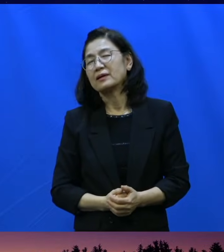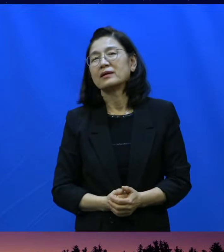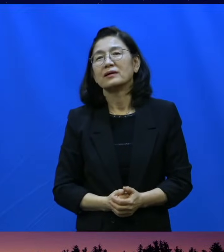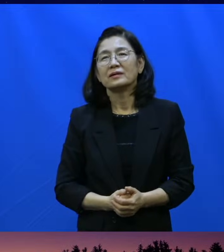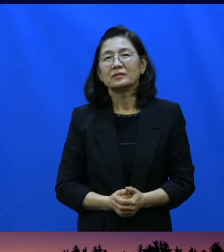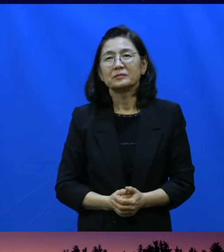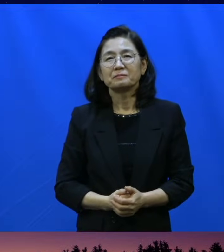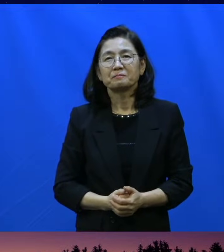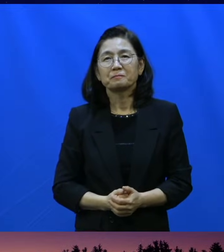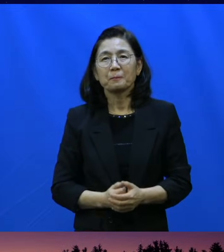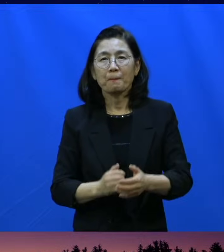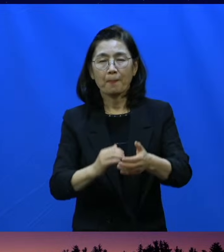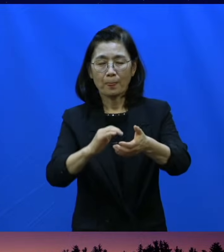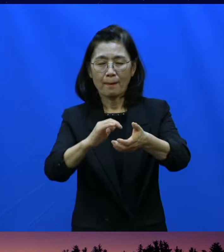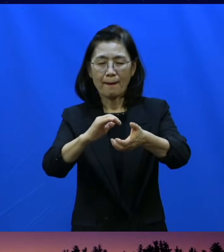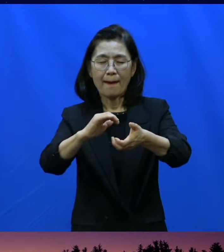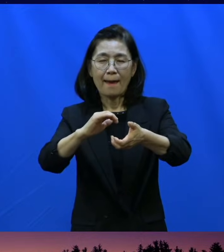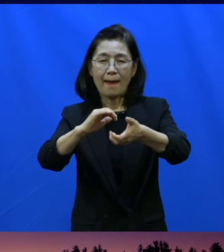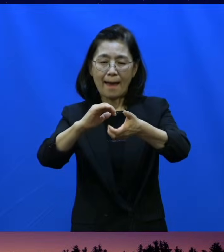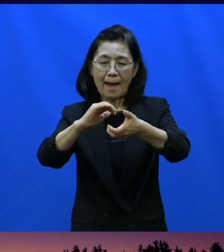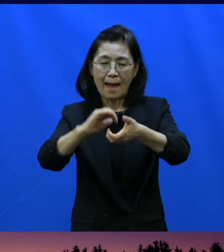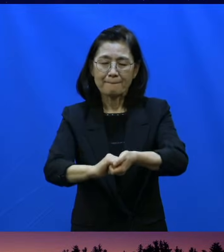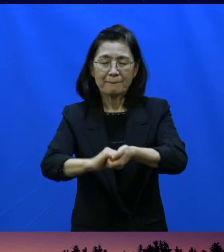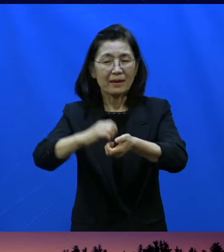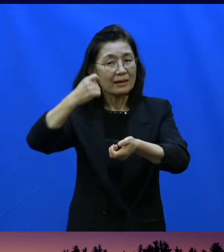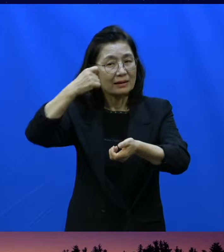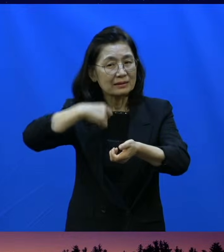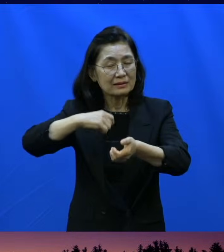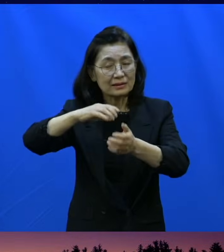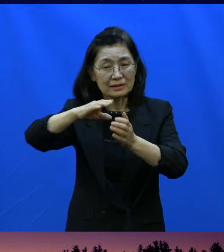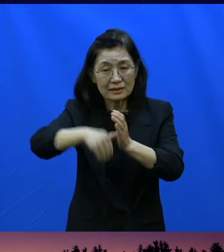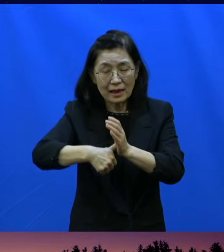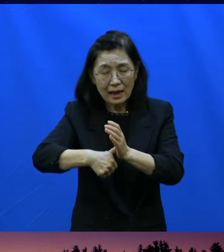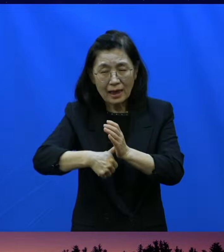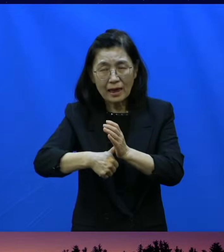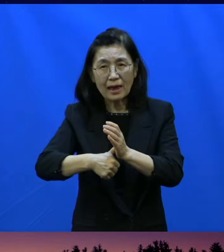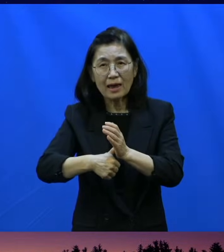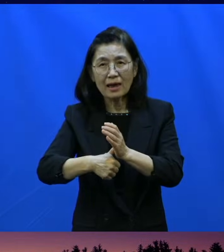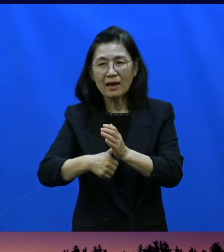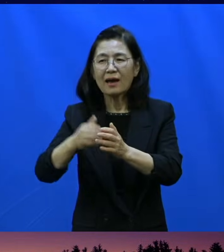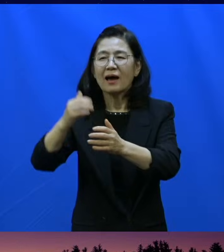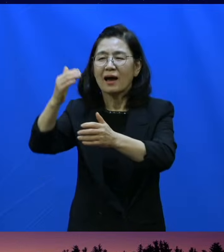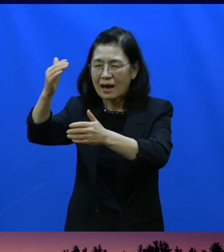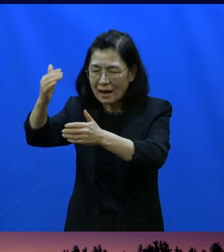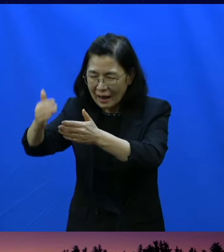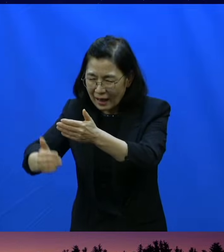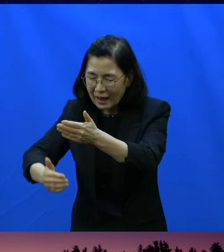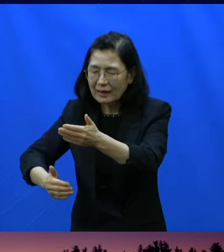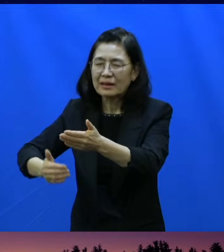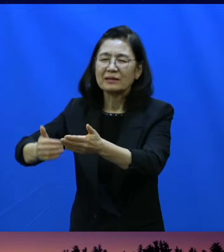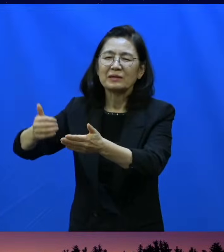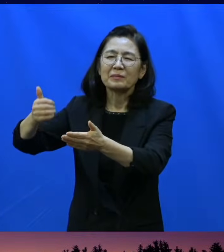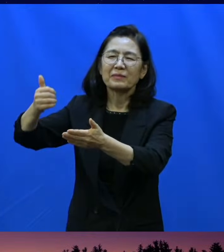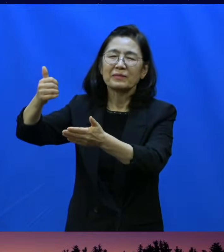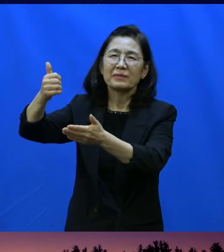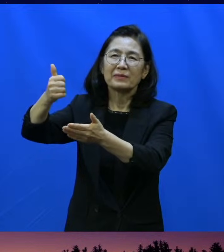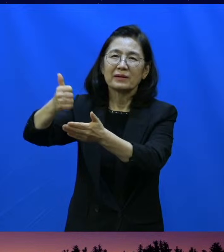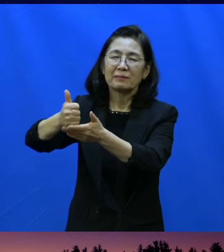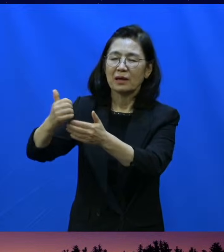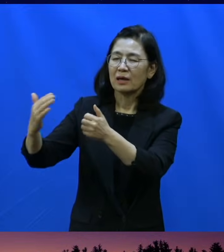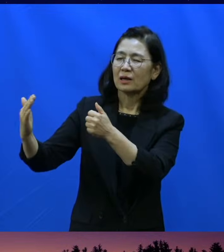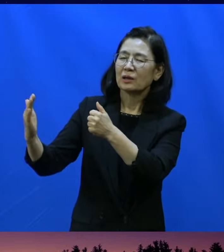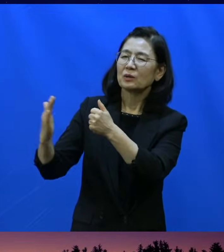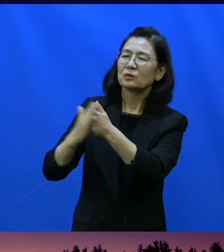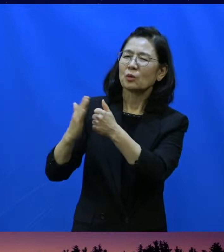그때 그 한계의 절대 한계를 느낄 때 그때 뭘 느껴요? 하나님의 그 도우심의